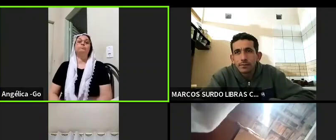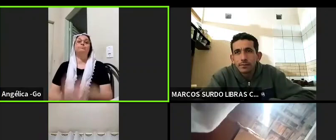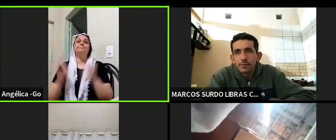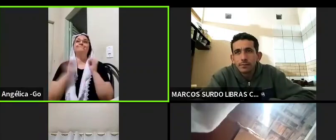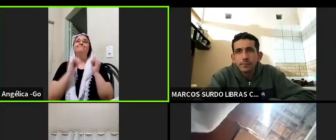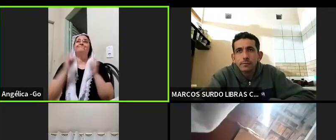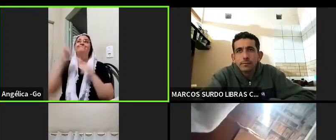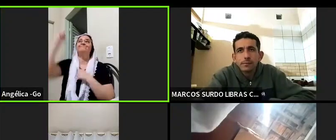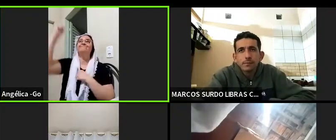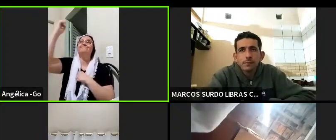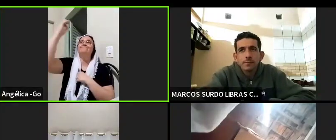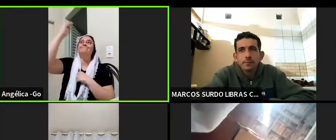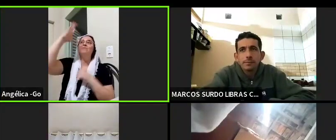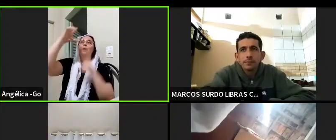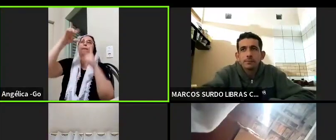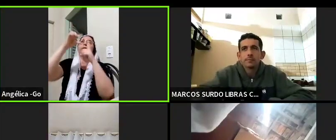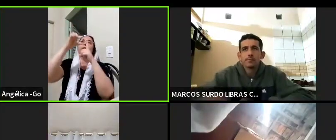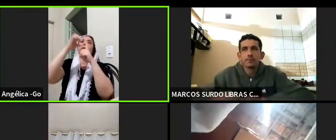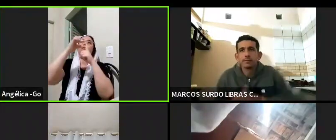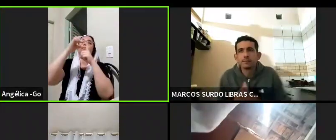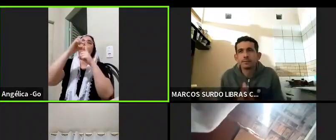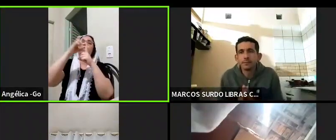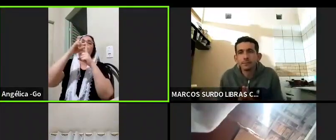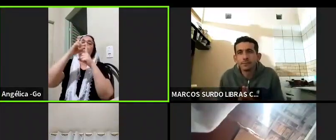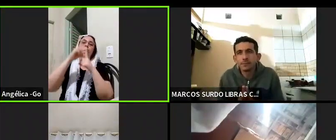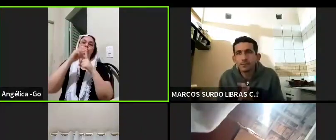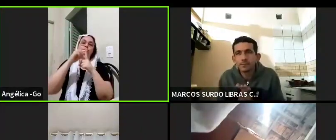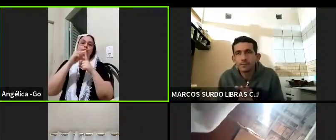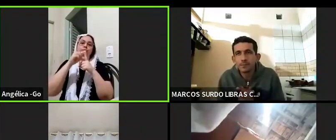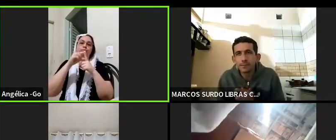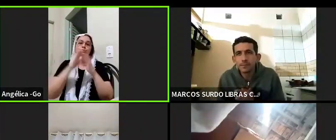no livro de Salmos. Glória a Deus.